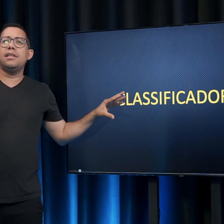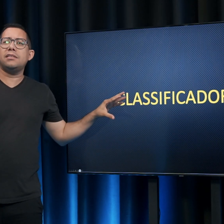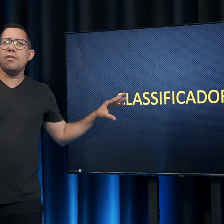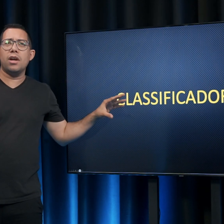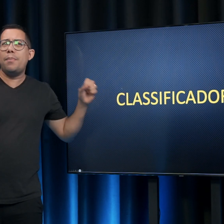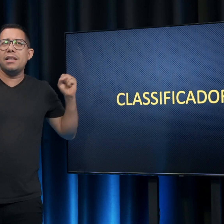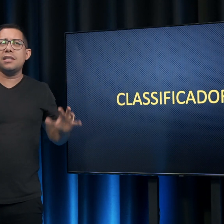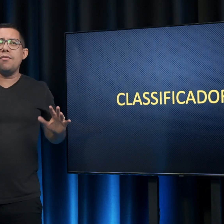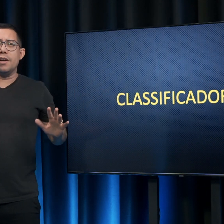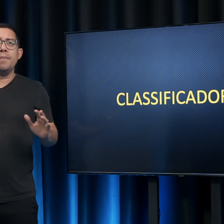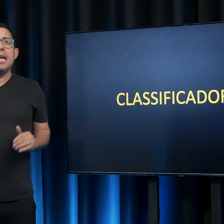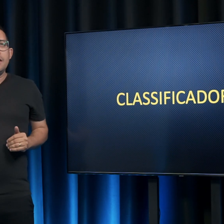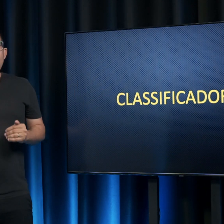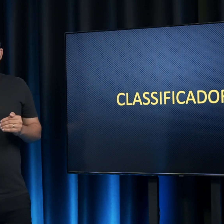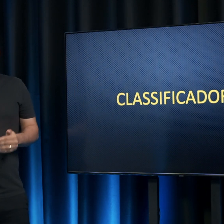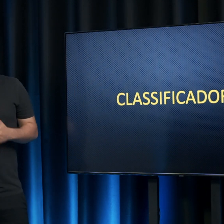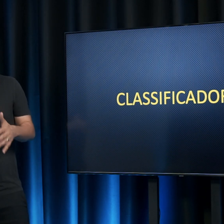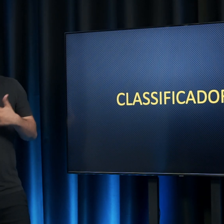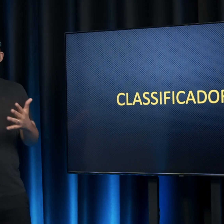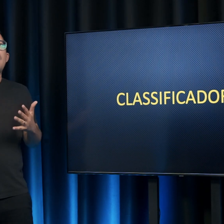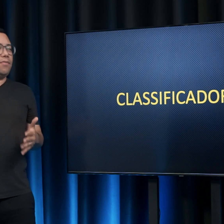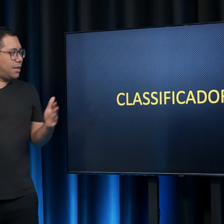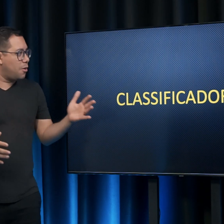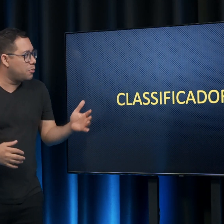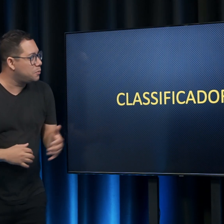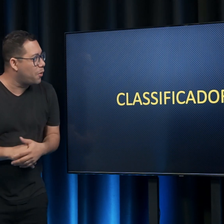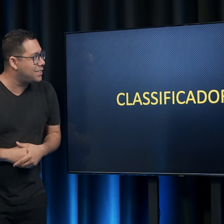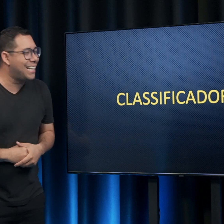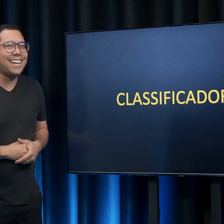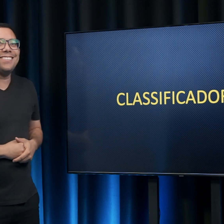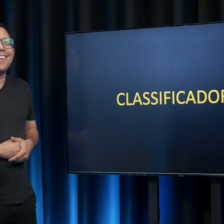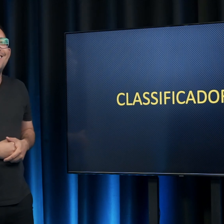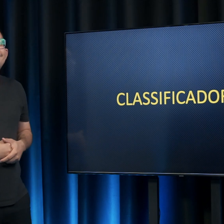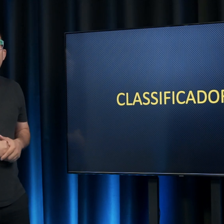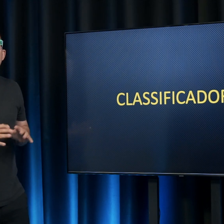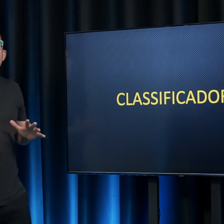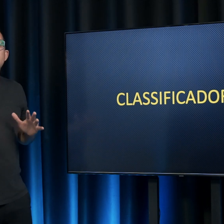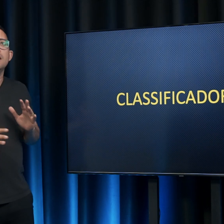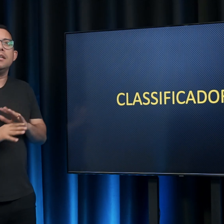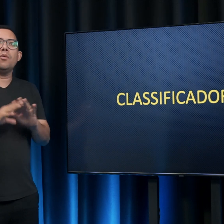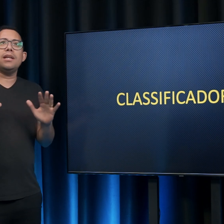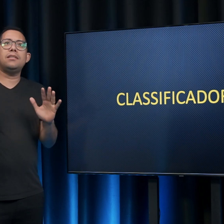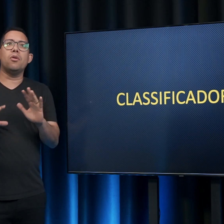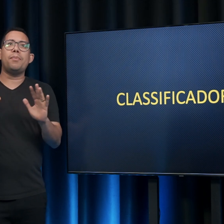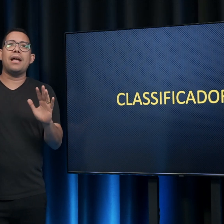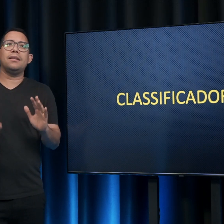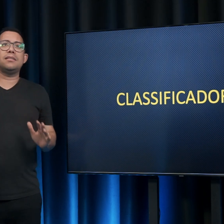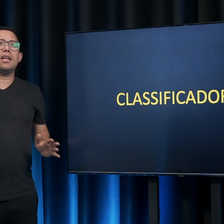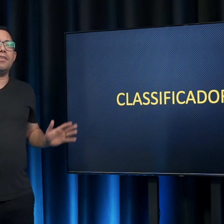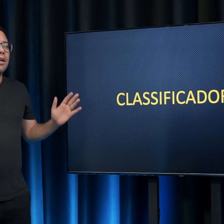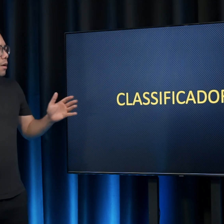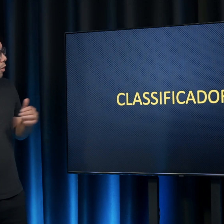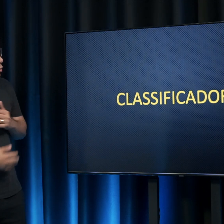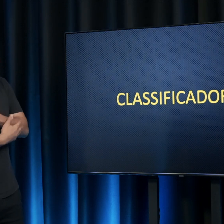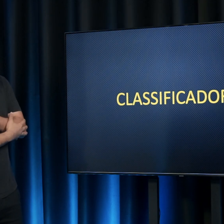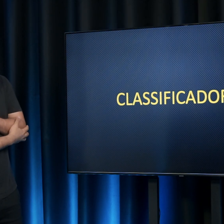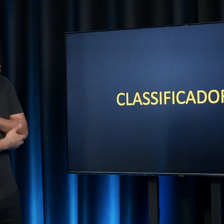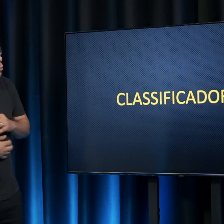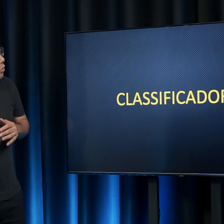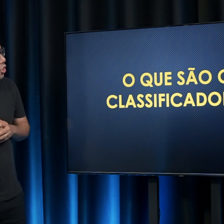descrever, é para descrever. E como que a gente descreve? Tem alguns pontos aí que a gente vai conversar, beleza? Então eles são para descrever. Pode passar para o próximo, por